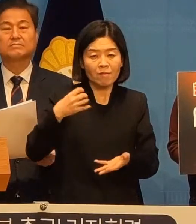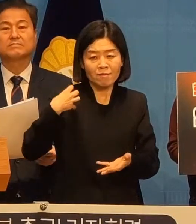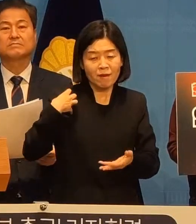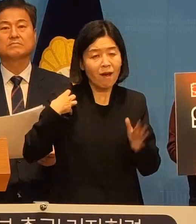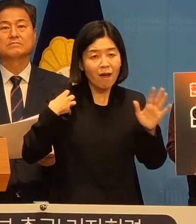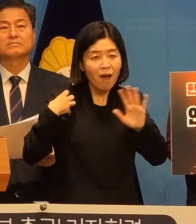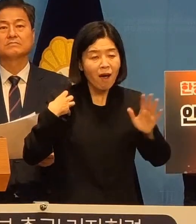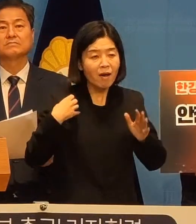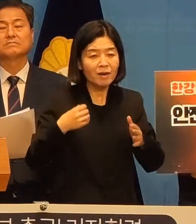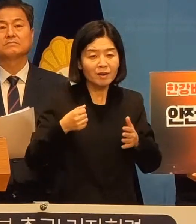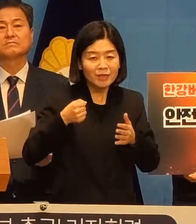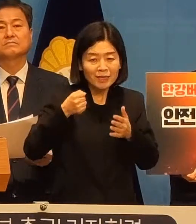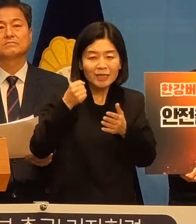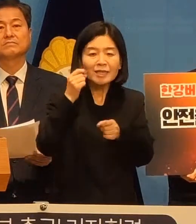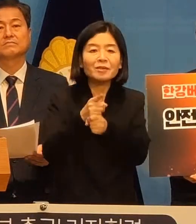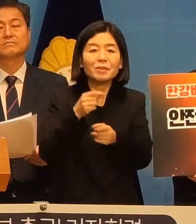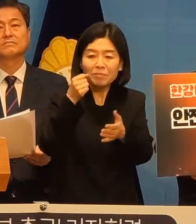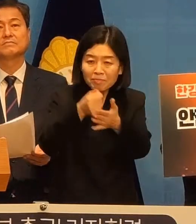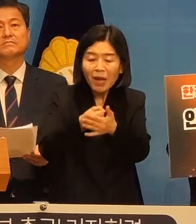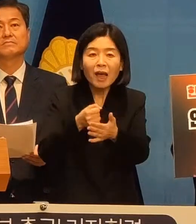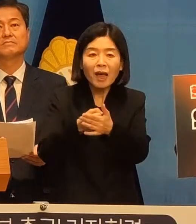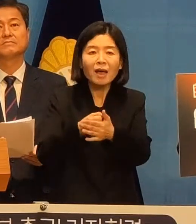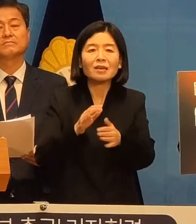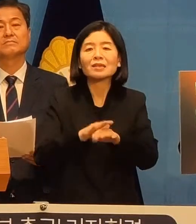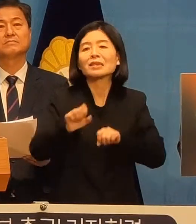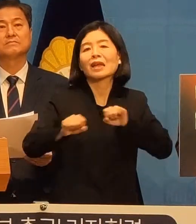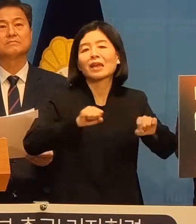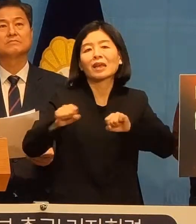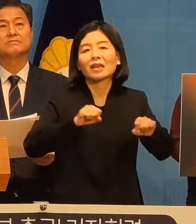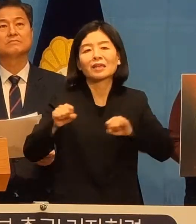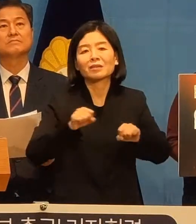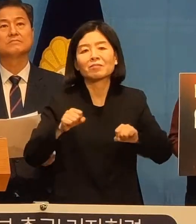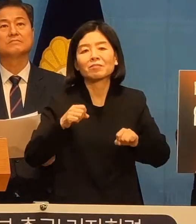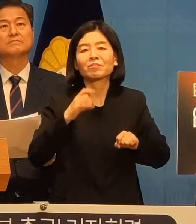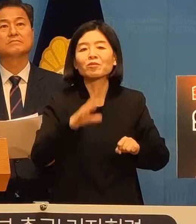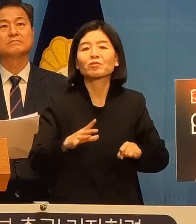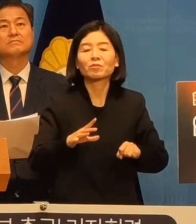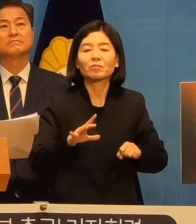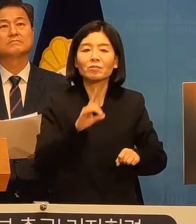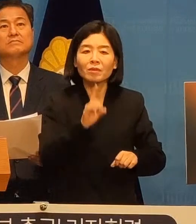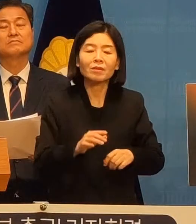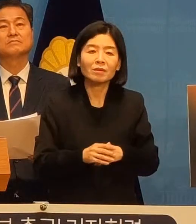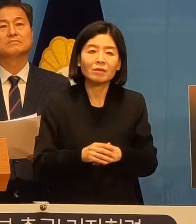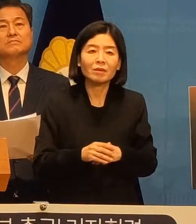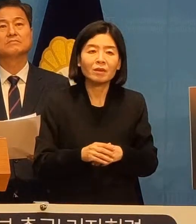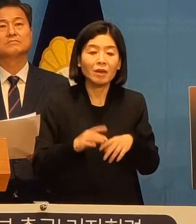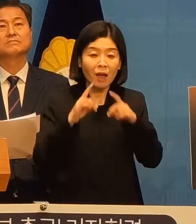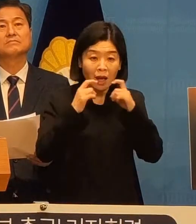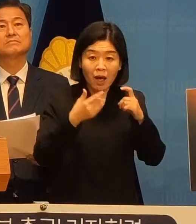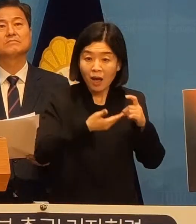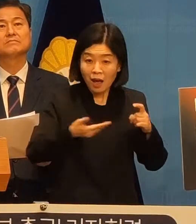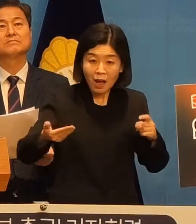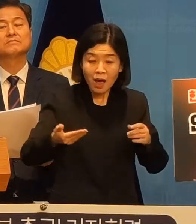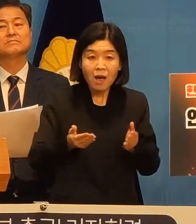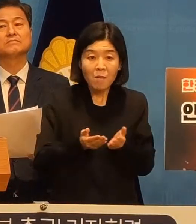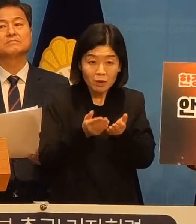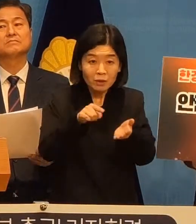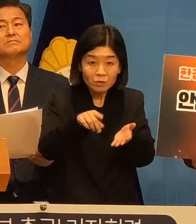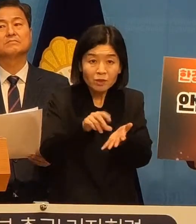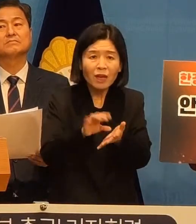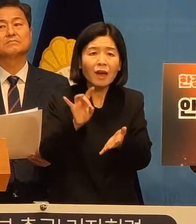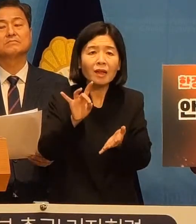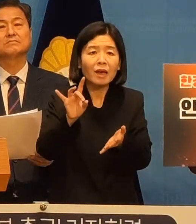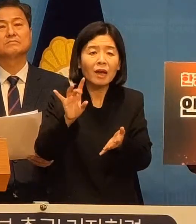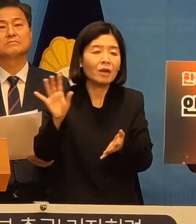정해진 개발 사업을 실행하는 단순 실행자로 전락했습니다. 이러한 방식이 한강버스에 국한된 문제가 아니라